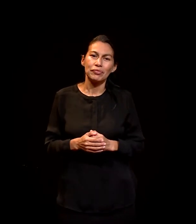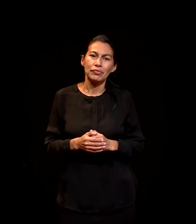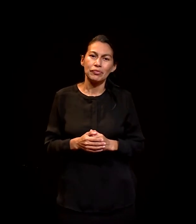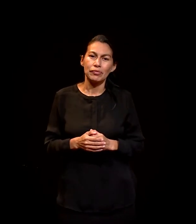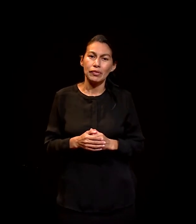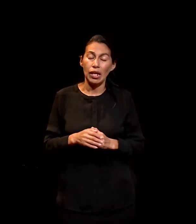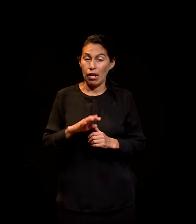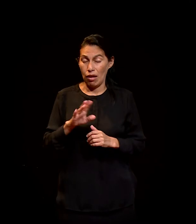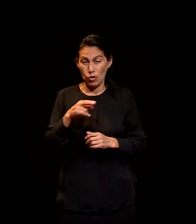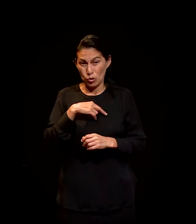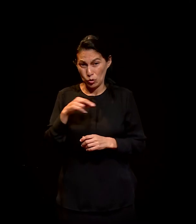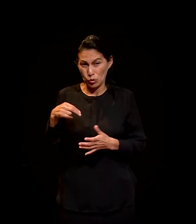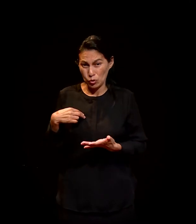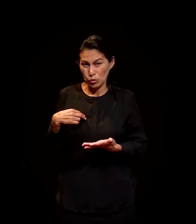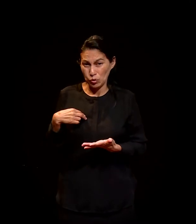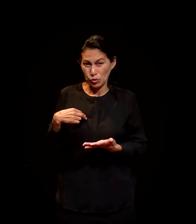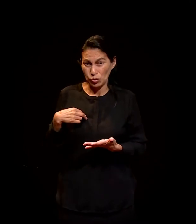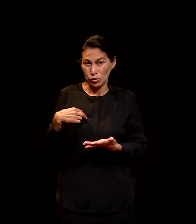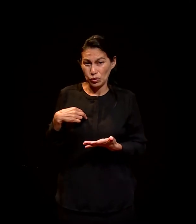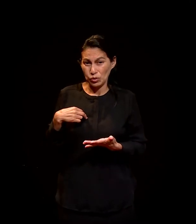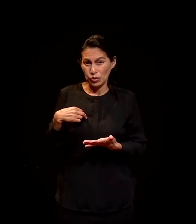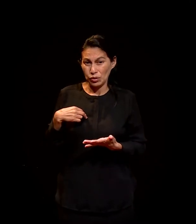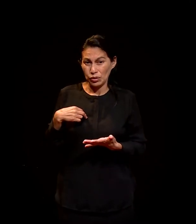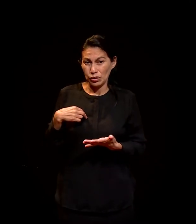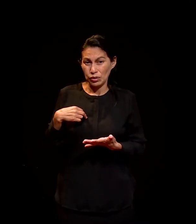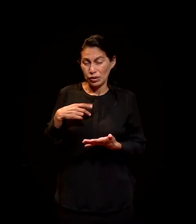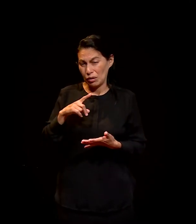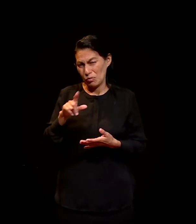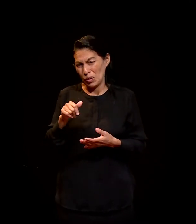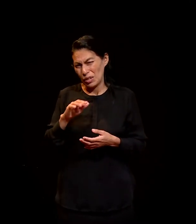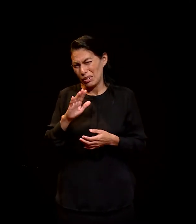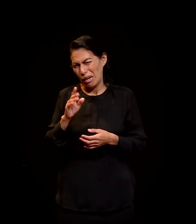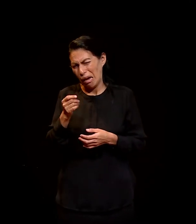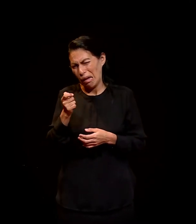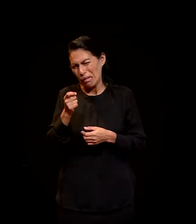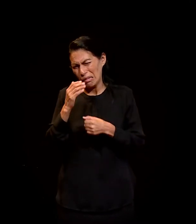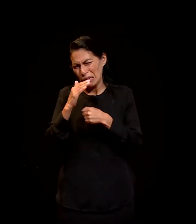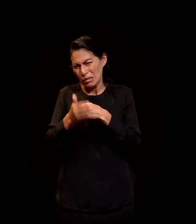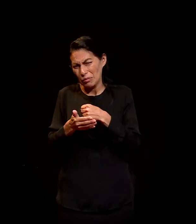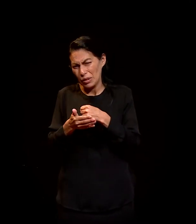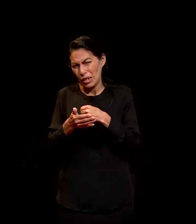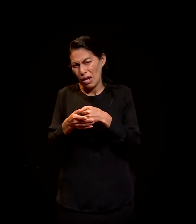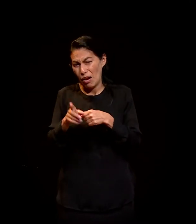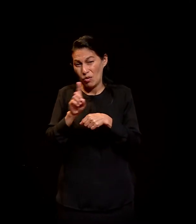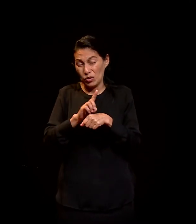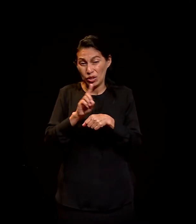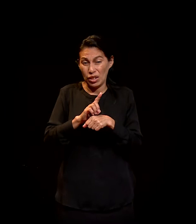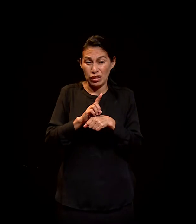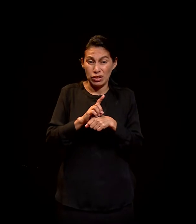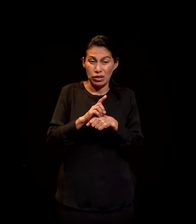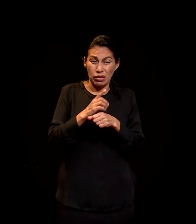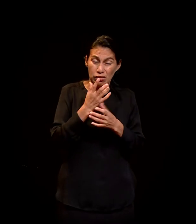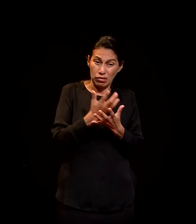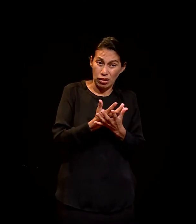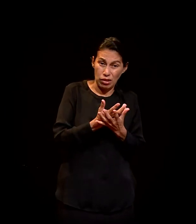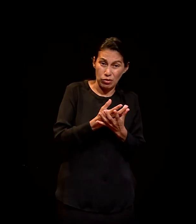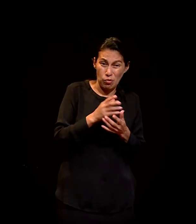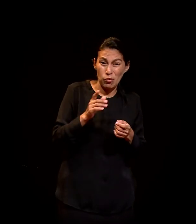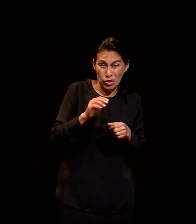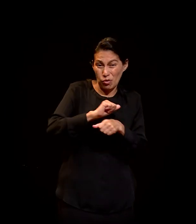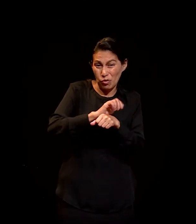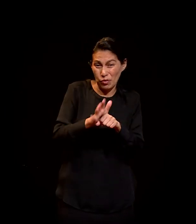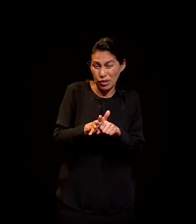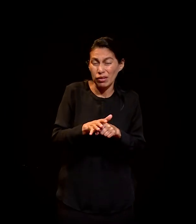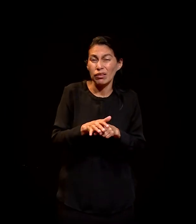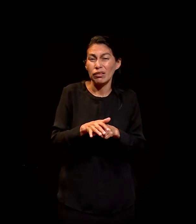gaste por terminar la cuarentena pues fue el inicio de curso y pues yo tengo que pagar